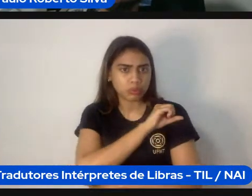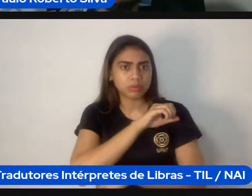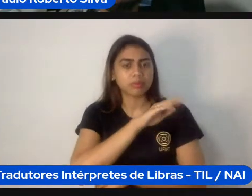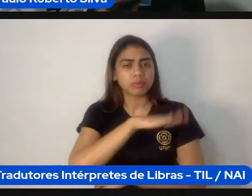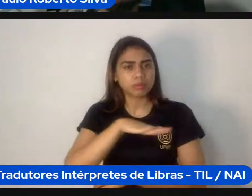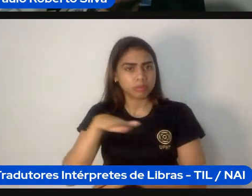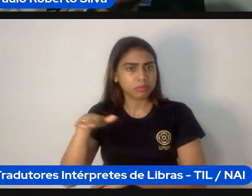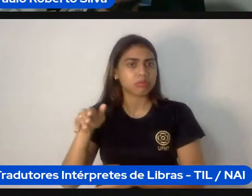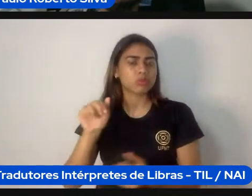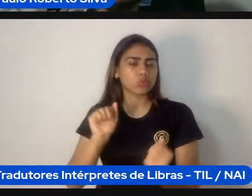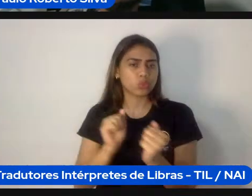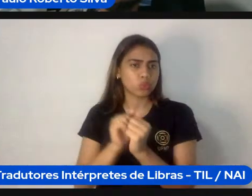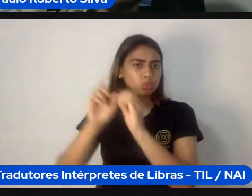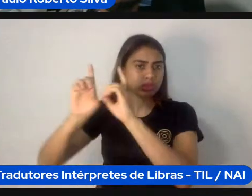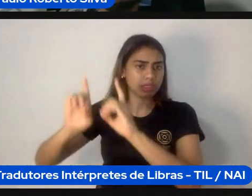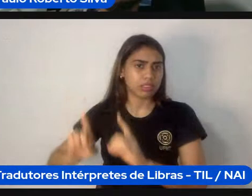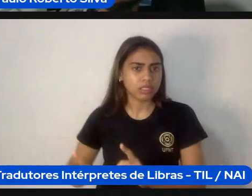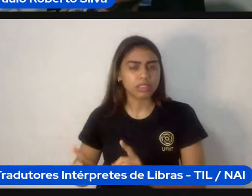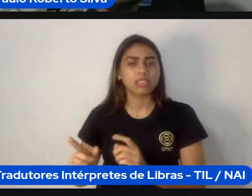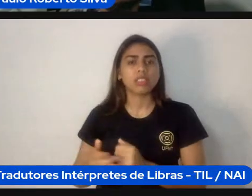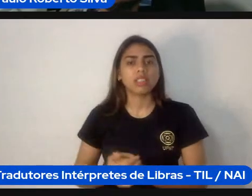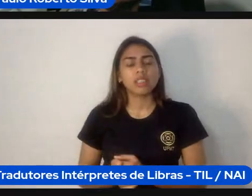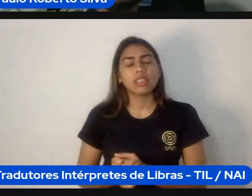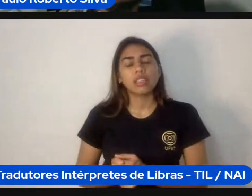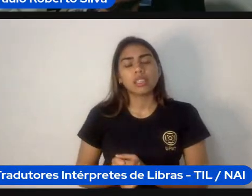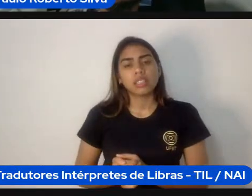gente, né, entendeu